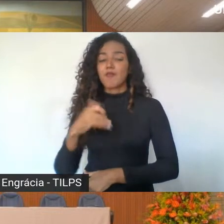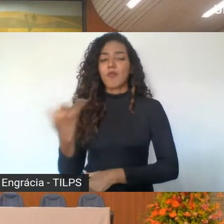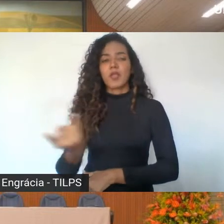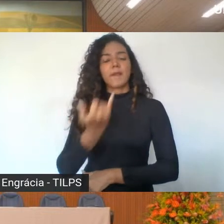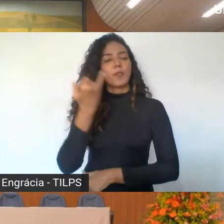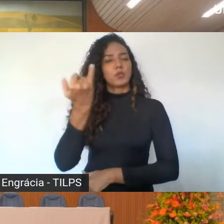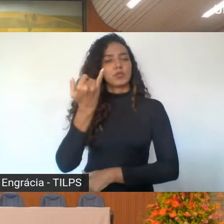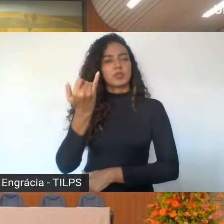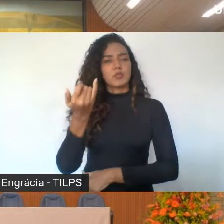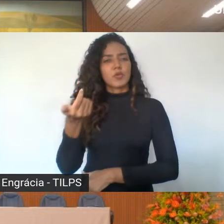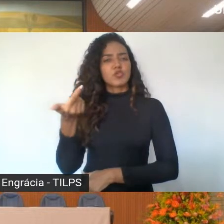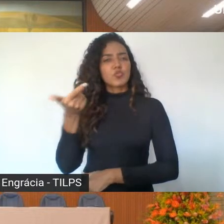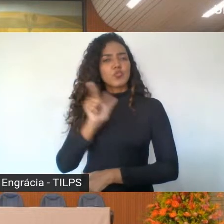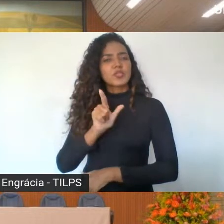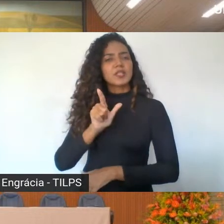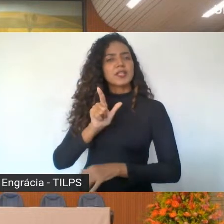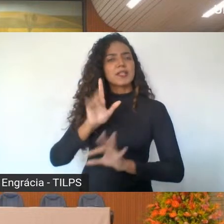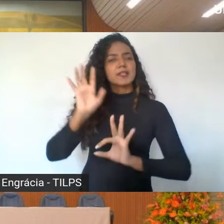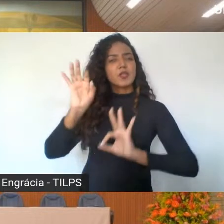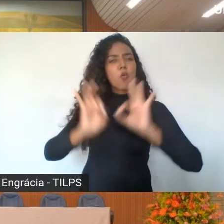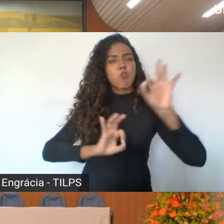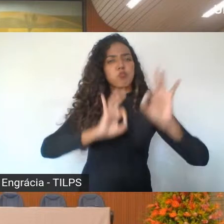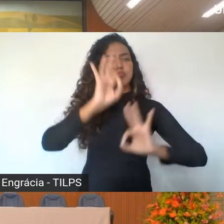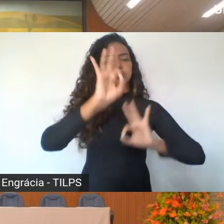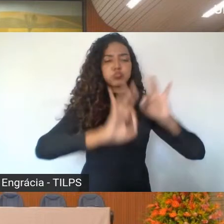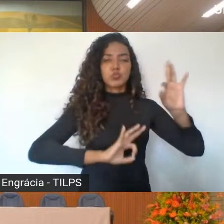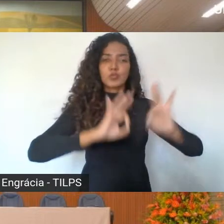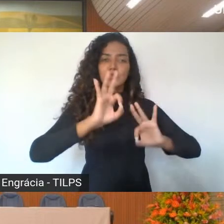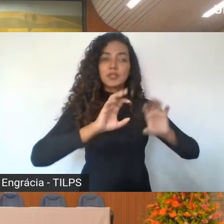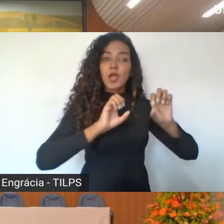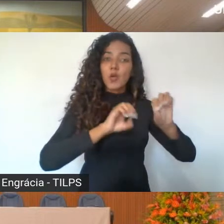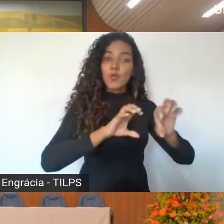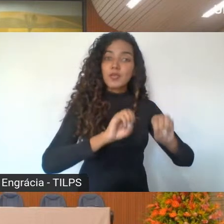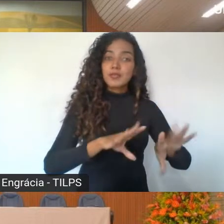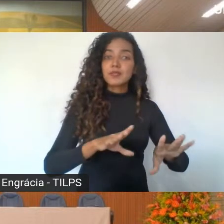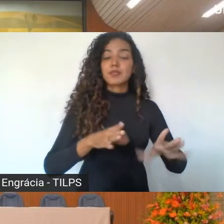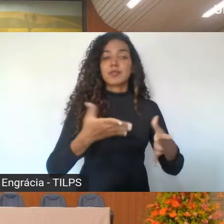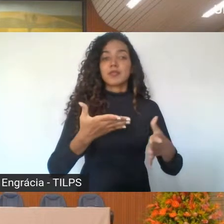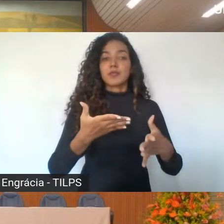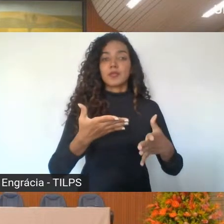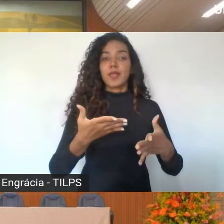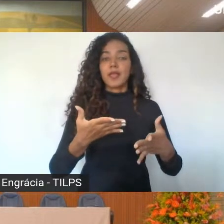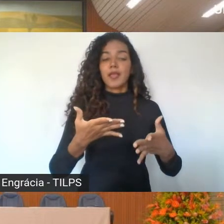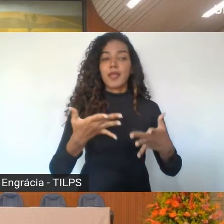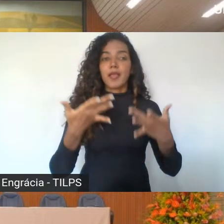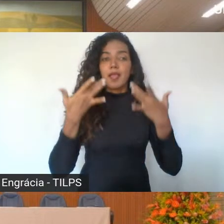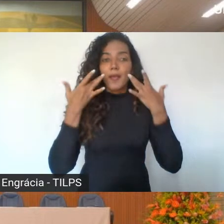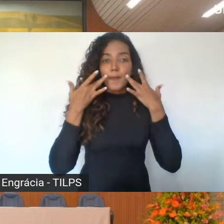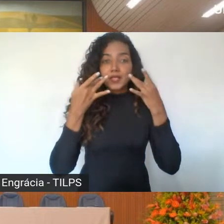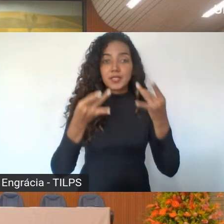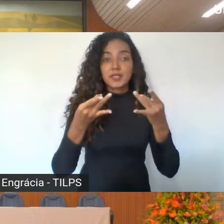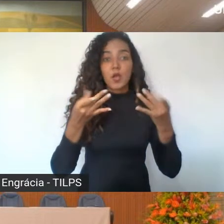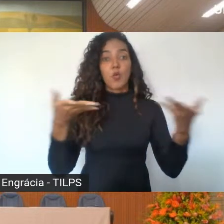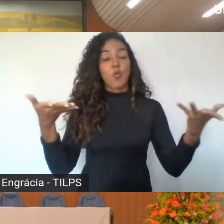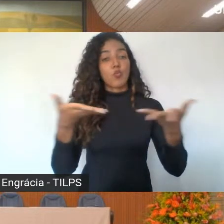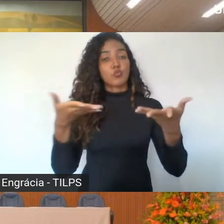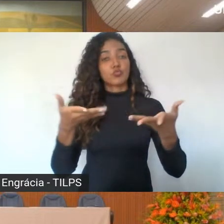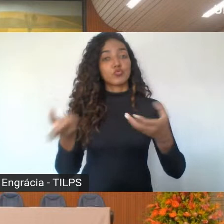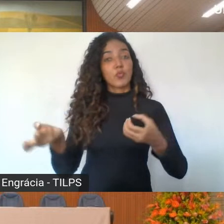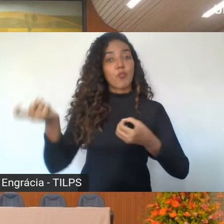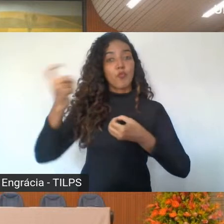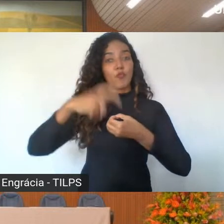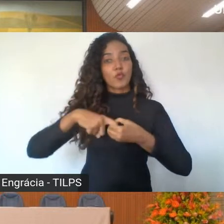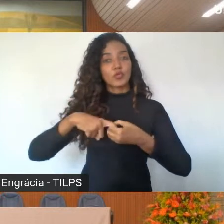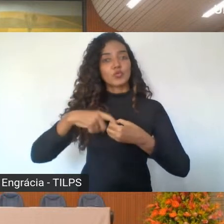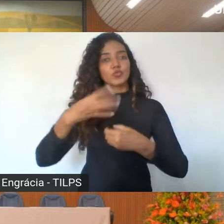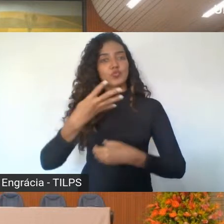ensino presencial. Hoje estamos celebrando o retorno dos 48 cursos presenciais da nossa universidade,